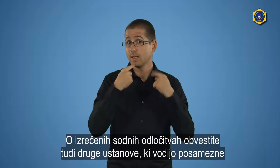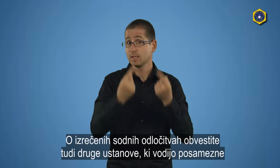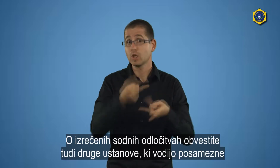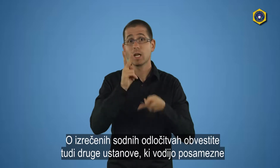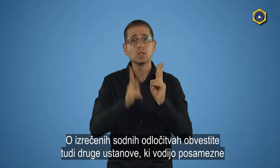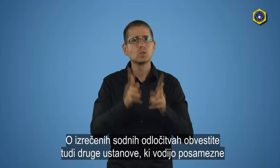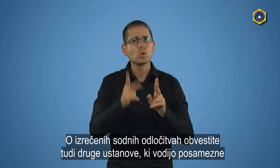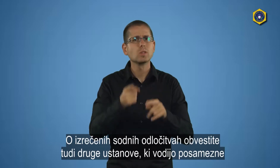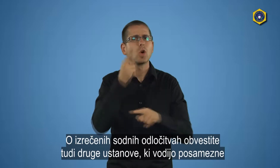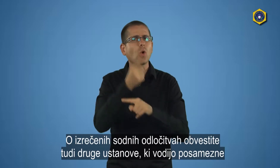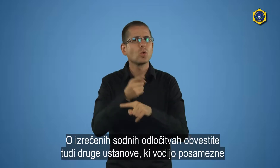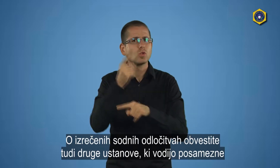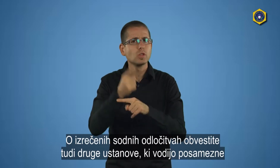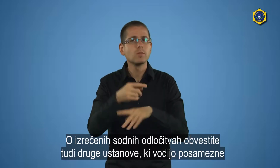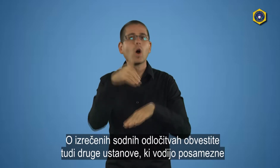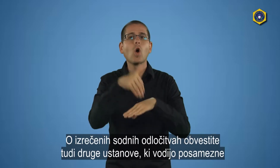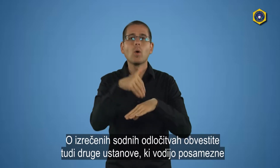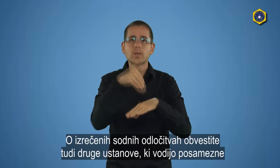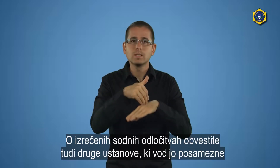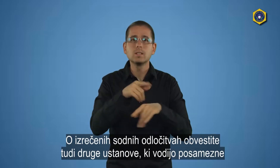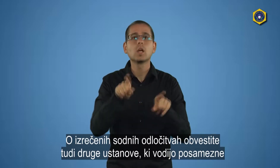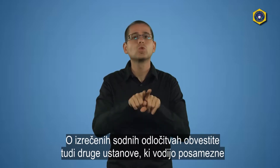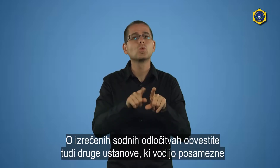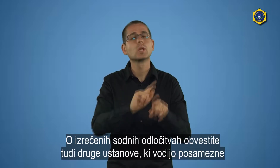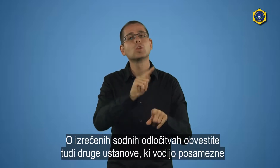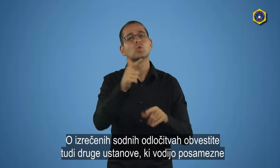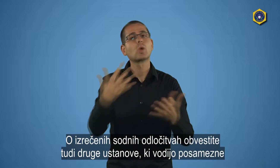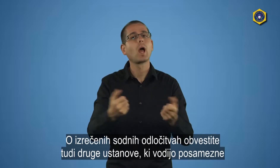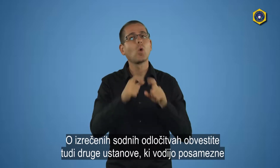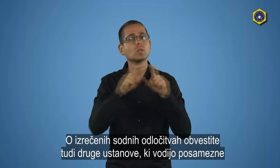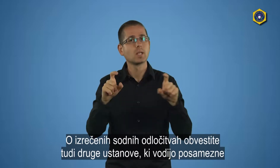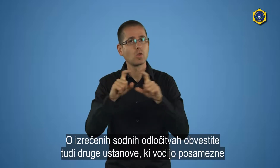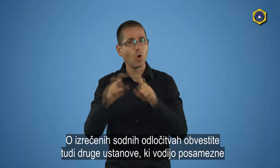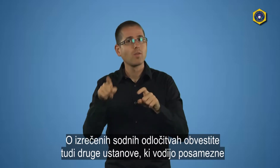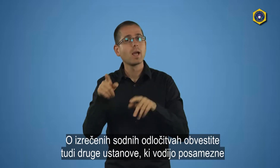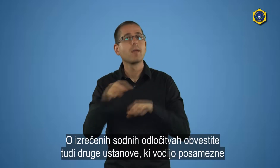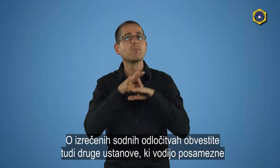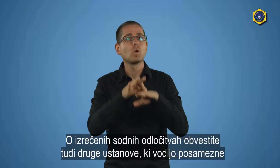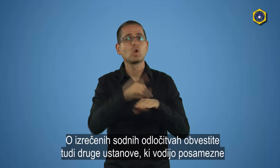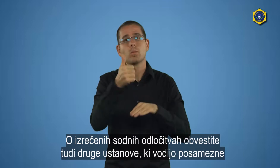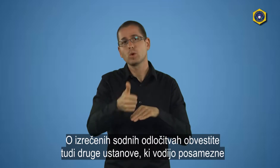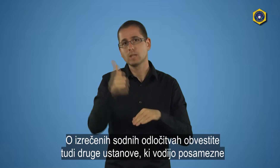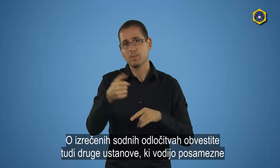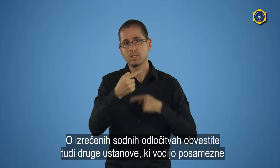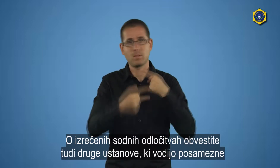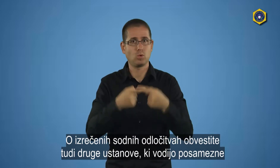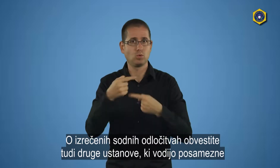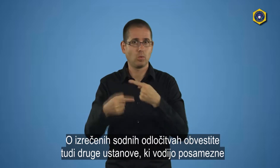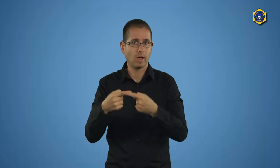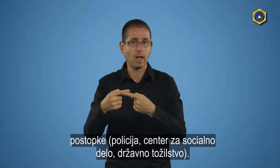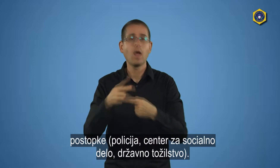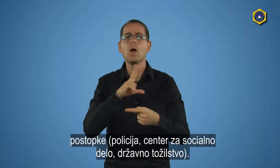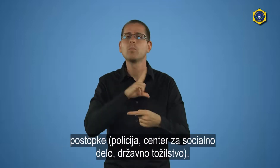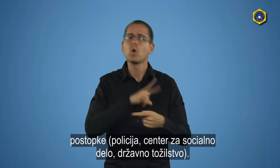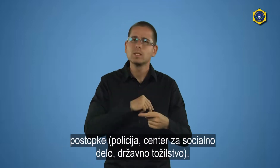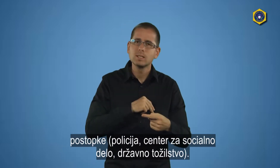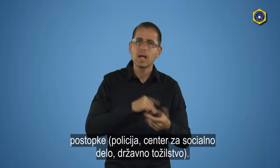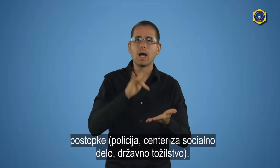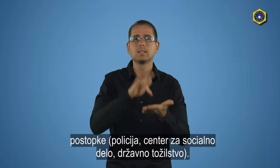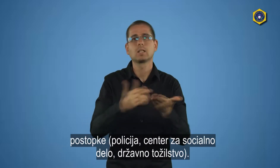O izrečenih sodnih odločitvah obvestite tudi druge ustanove, ki vodijo posamezne postopke, policija,